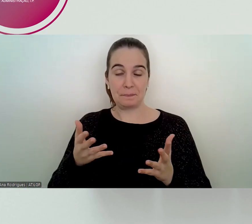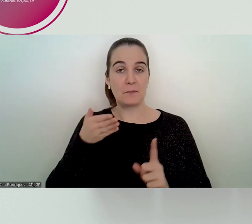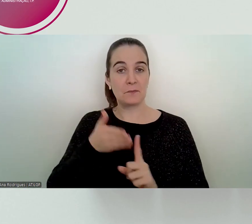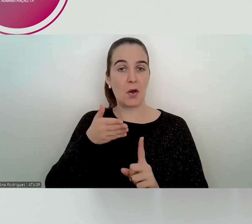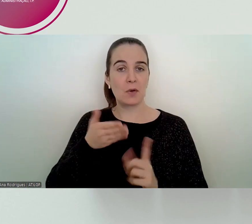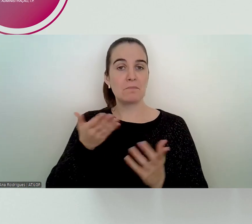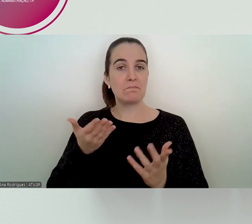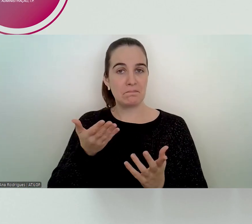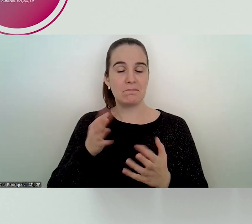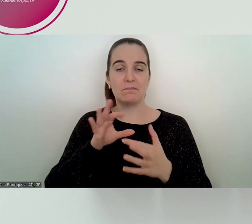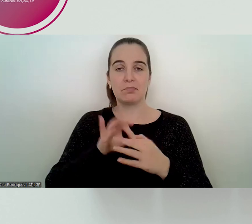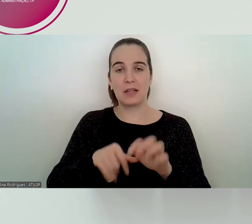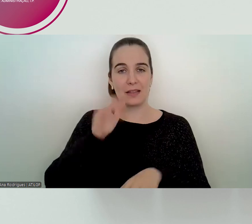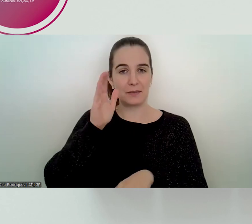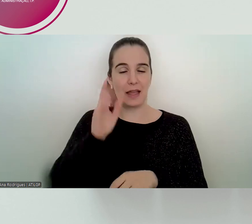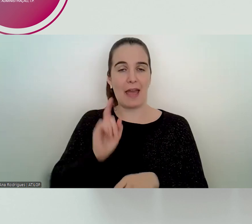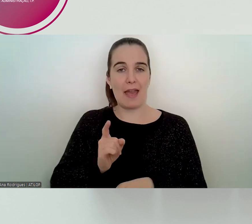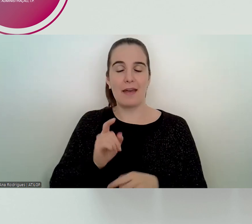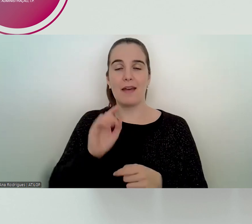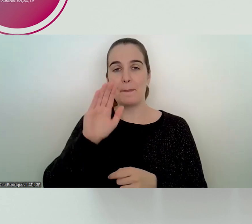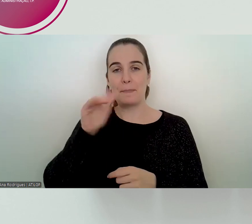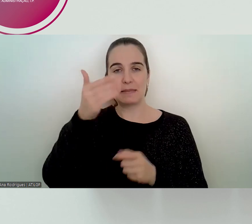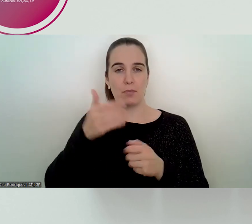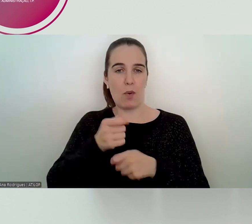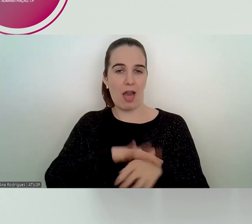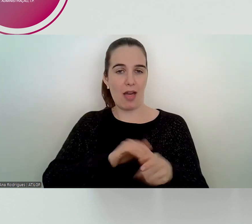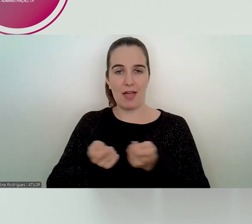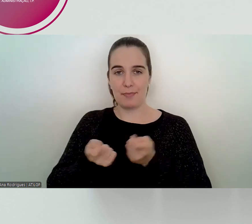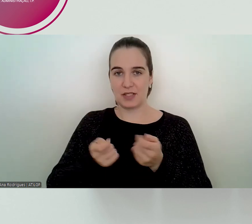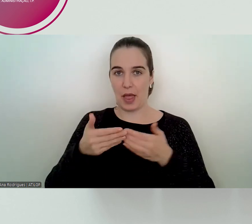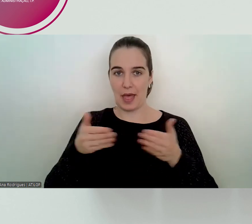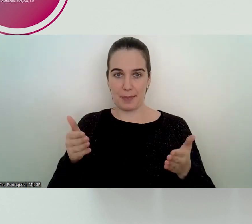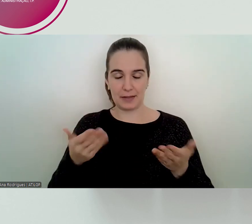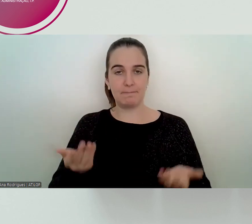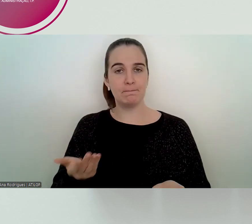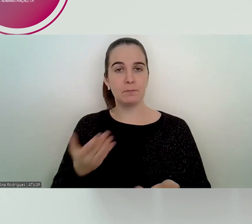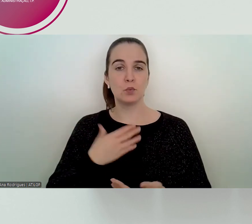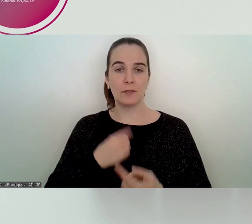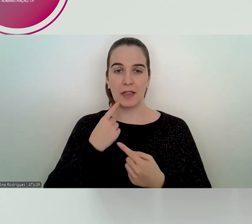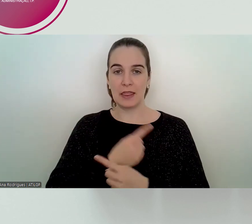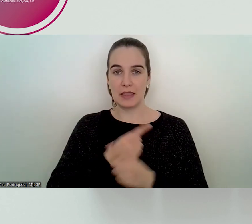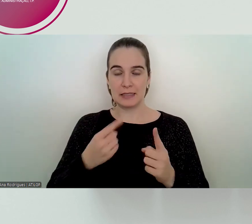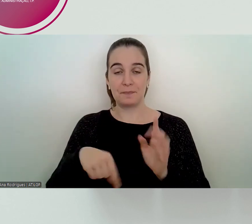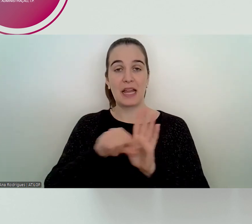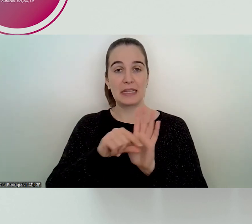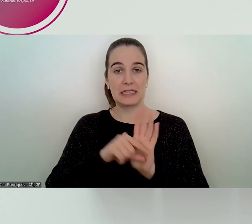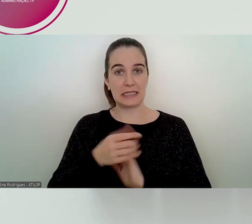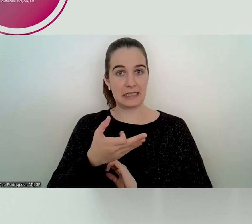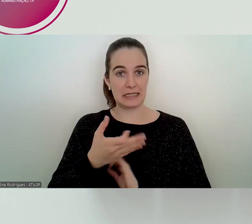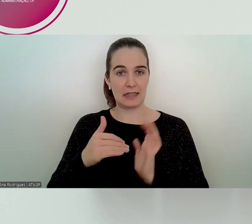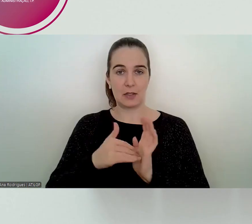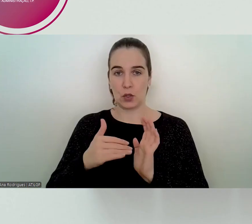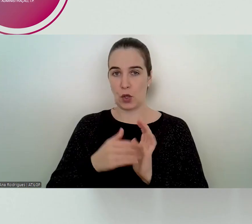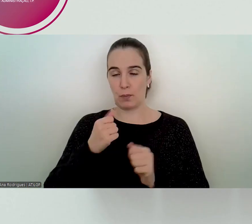webinar realizado sobre o princípio da administração aberta, referir que está consagrado no artigo 17 do Código de